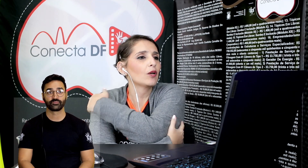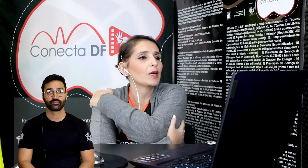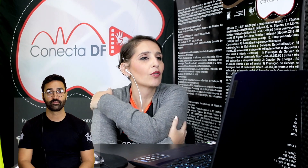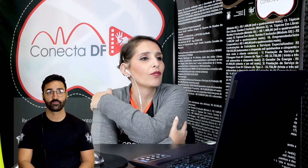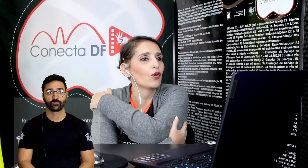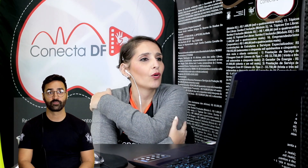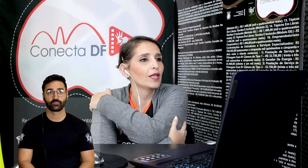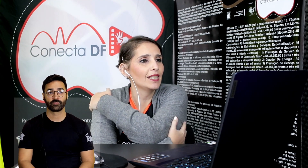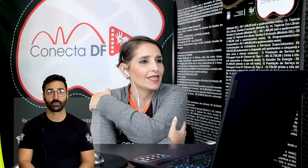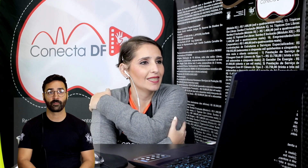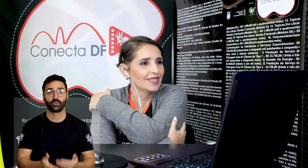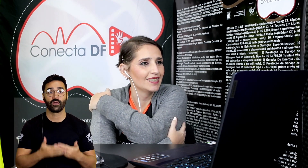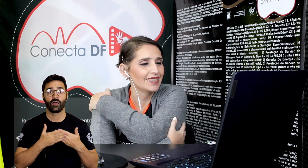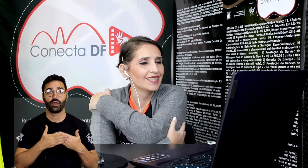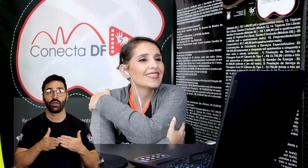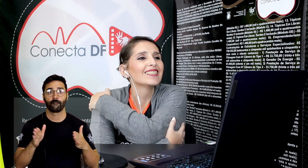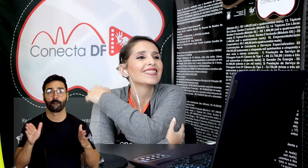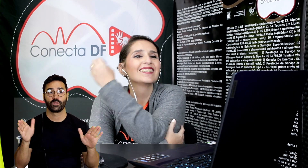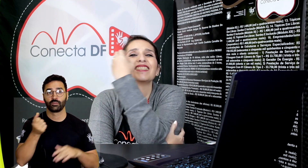abre seu microfone.